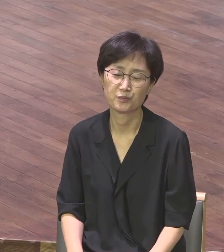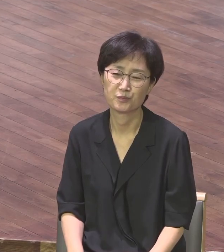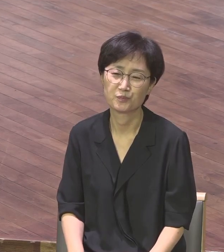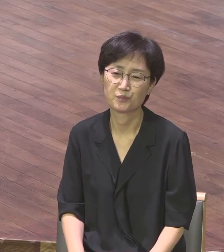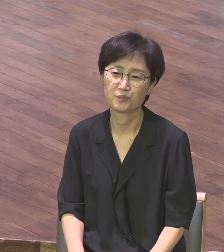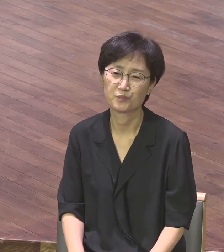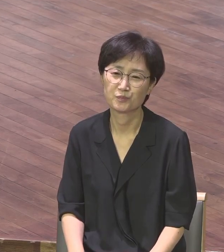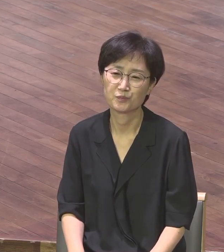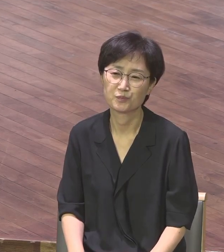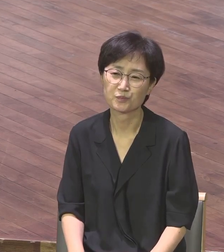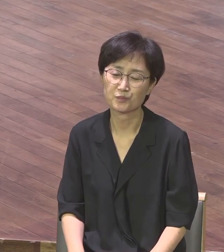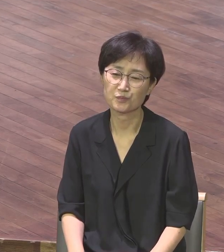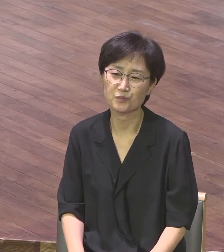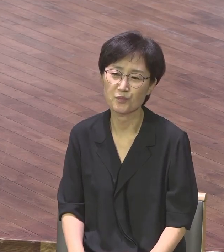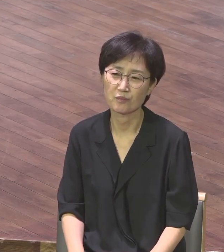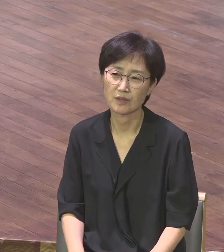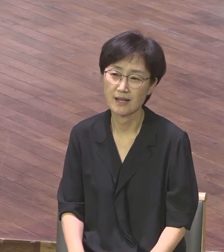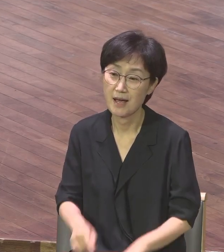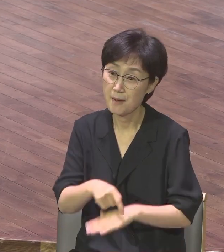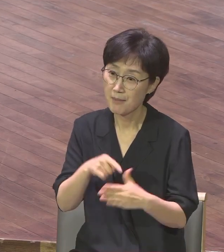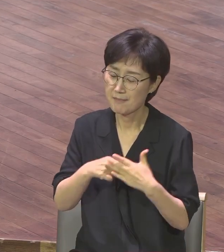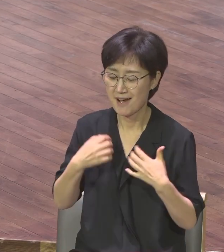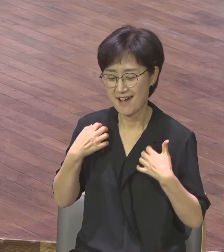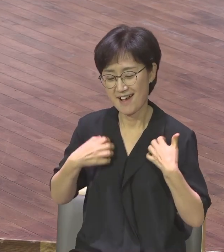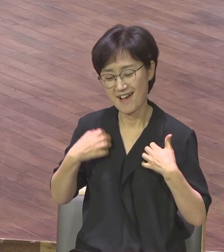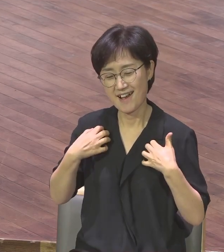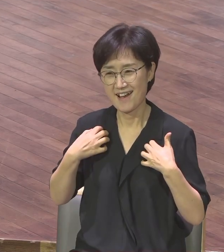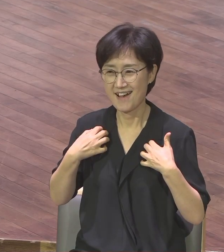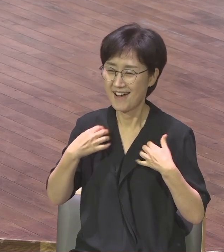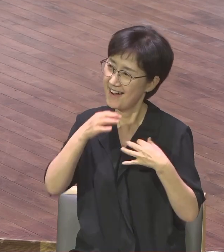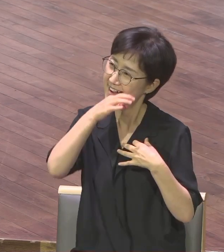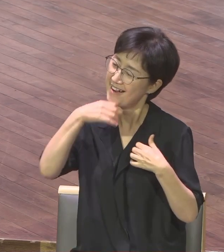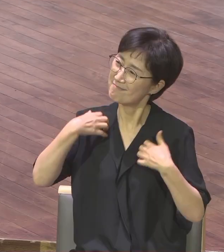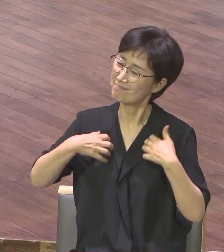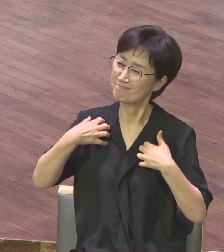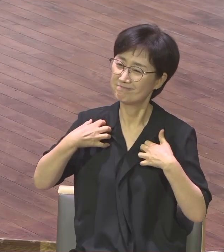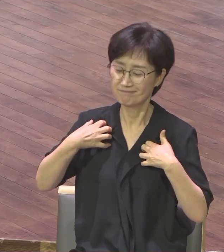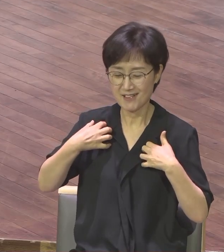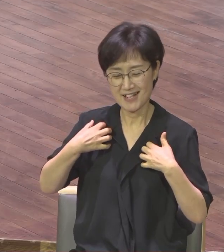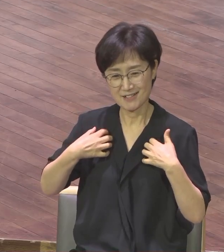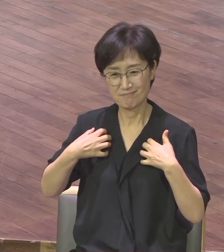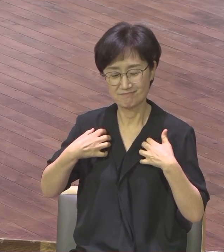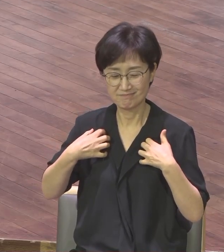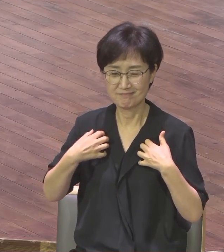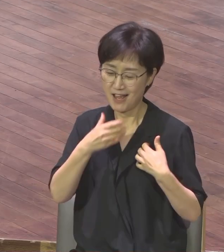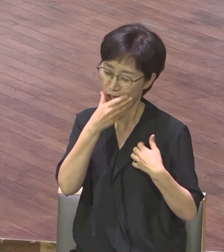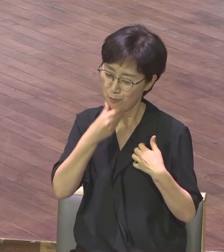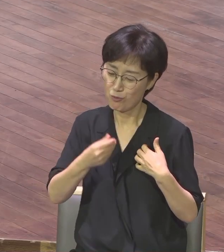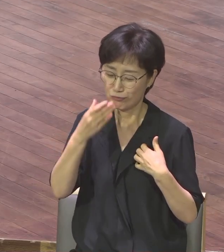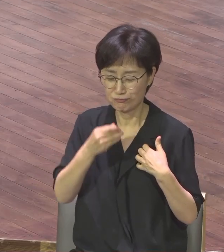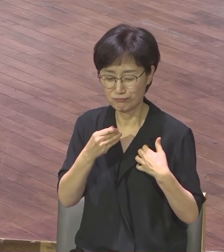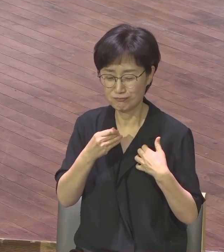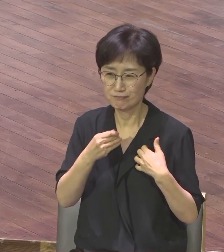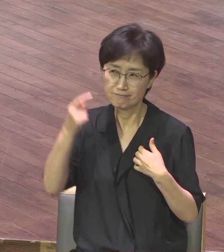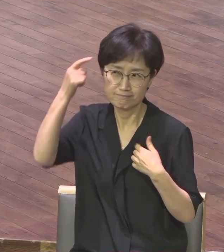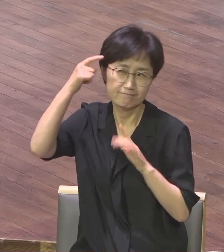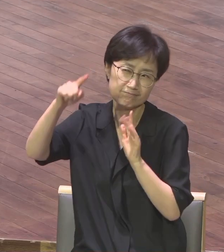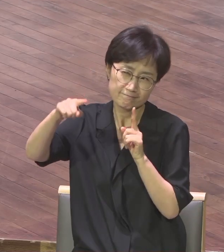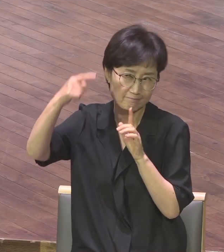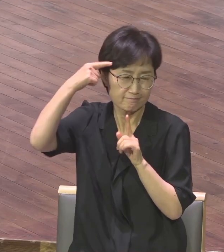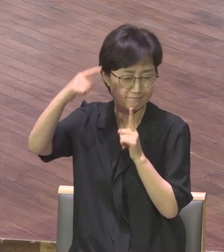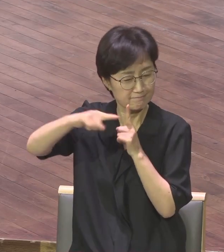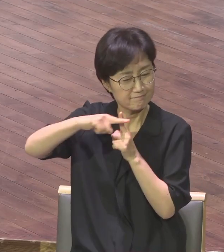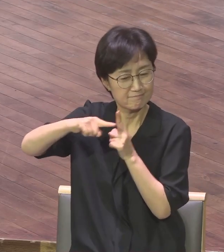말이에요. 명랑한 마음으로, 즐거운 마음으로, 기쁜 마음으로, 긍정적인